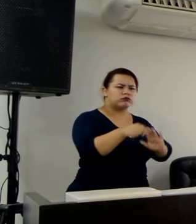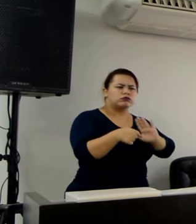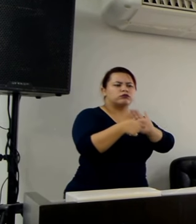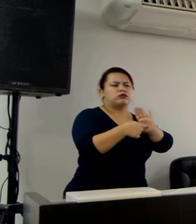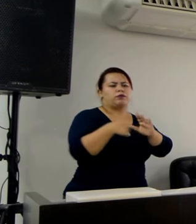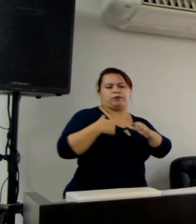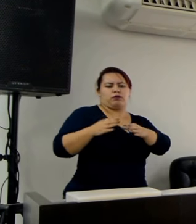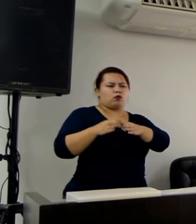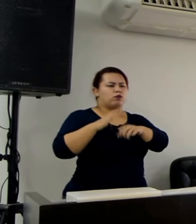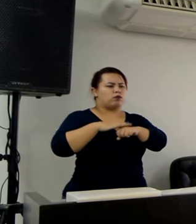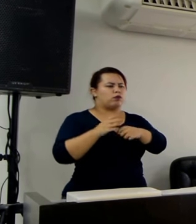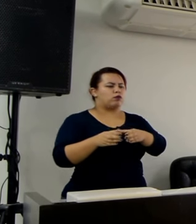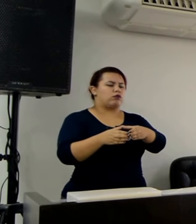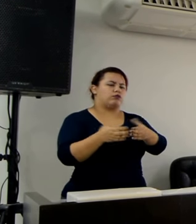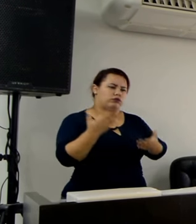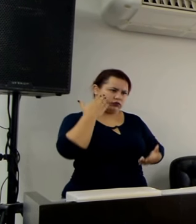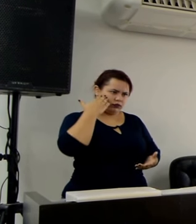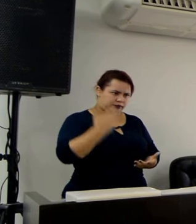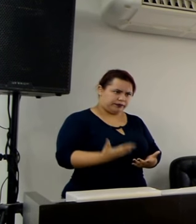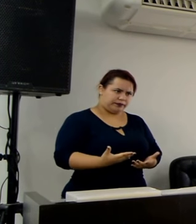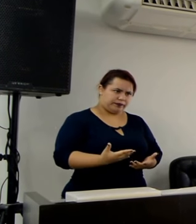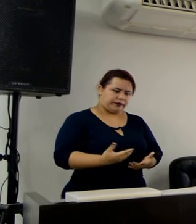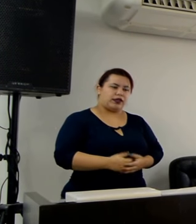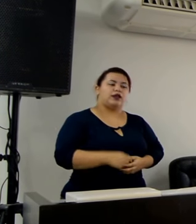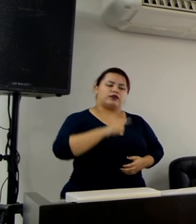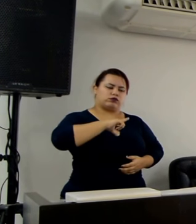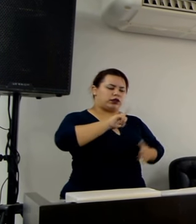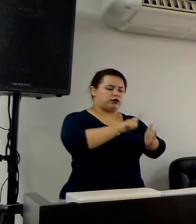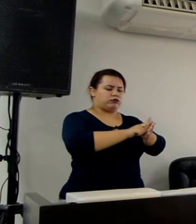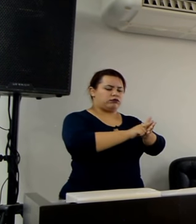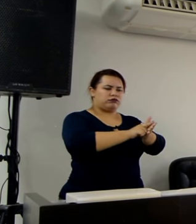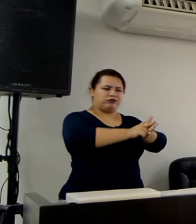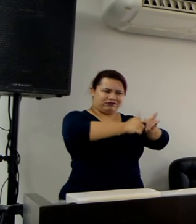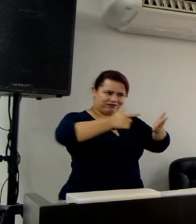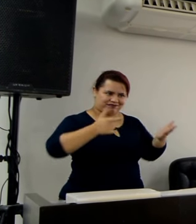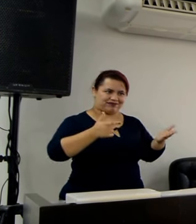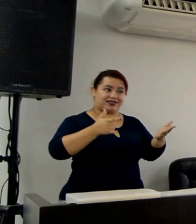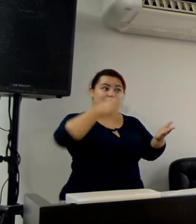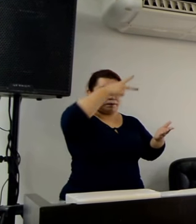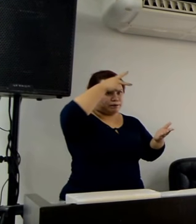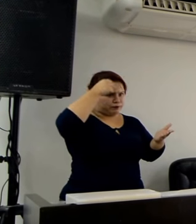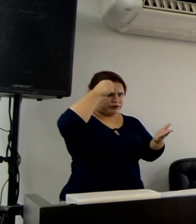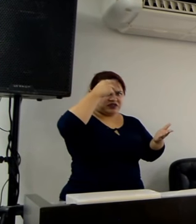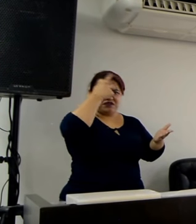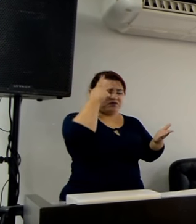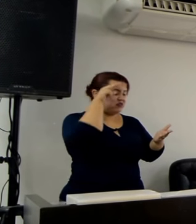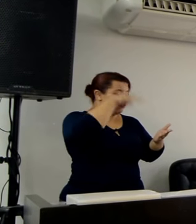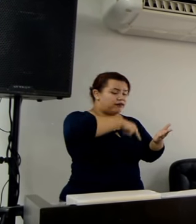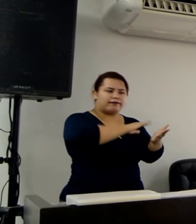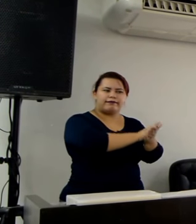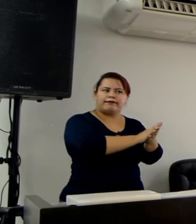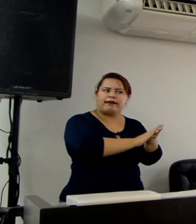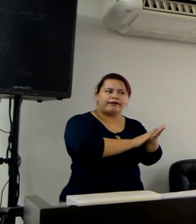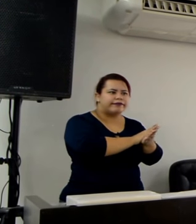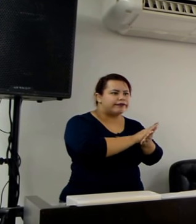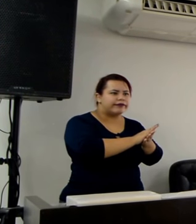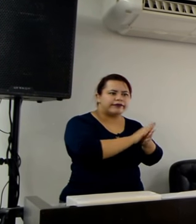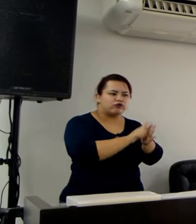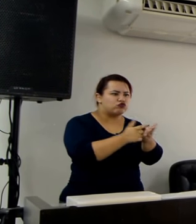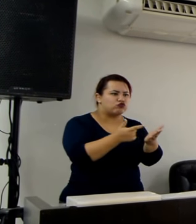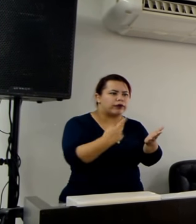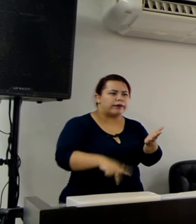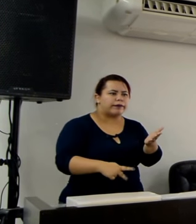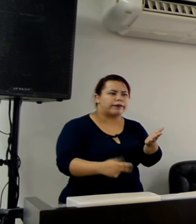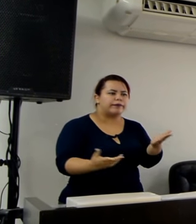porque a gente tem um diário oficial do município, infelizmente as pessoas não acompanham o diário oficial do